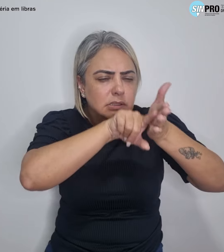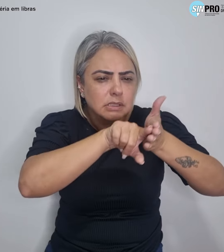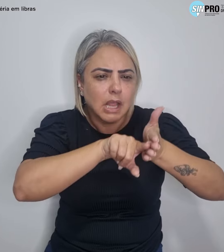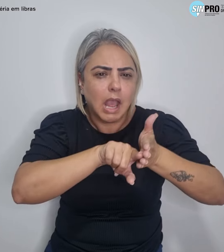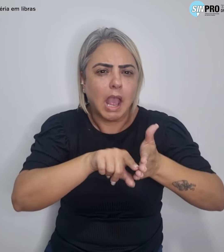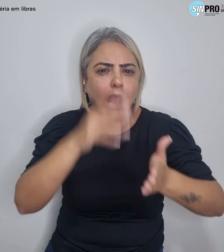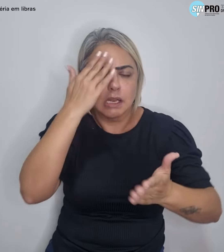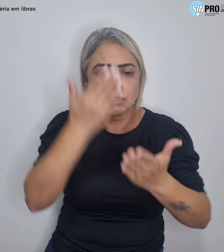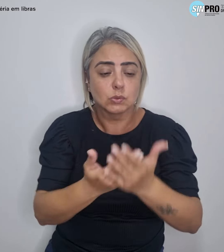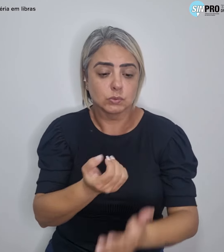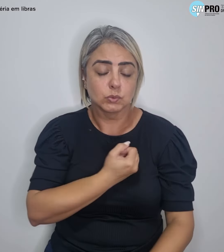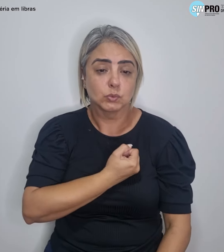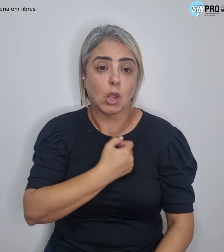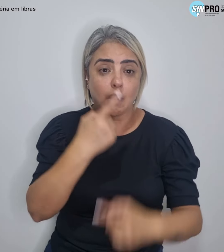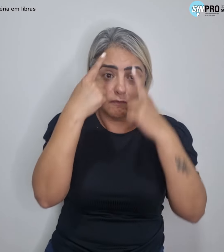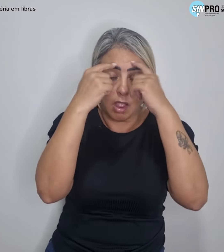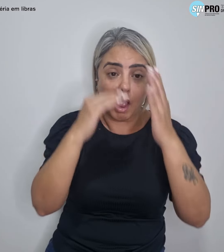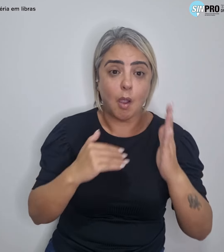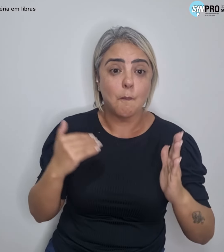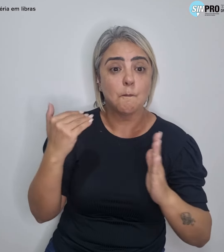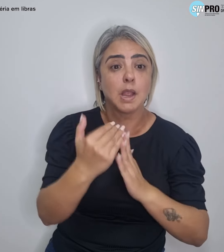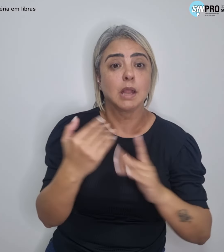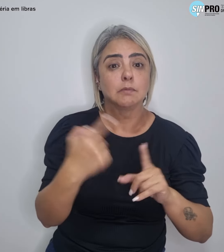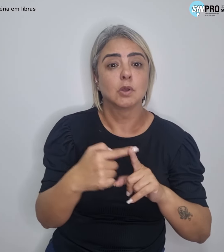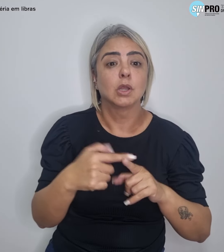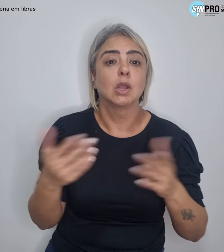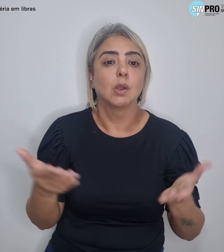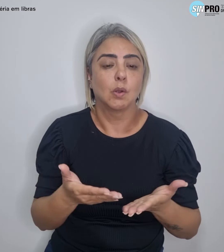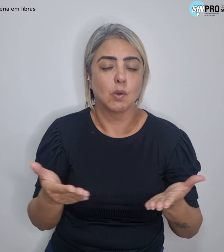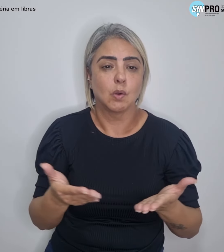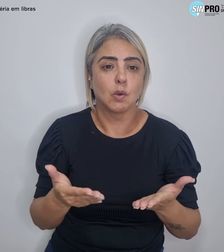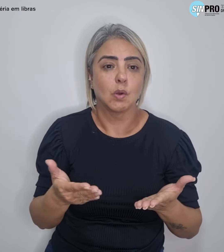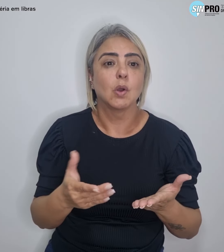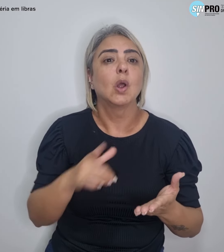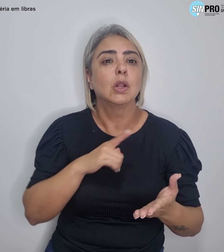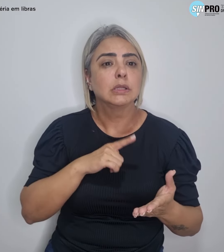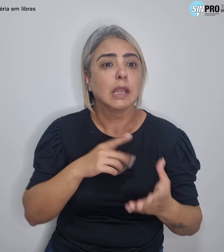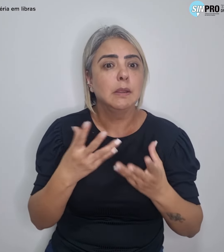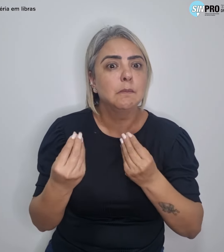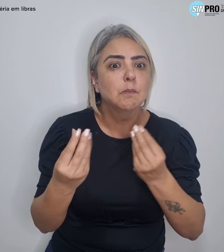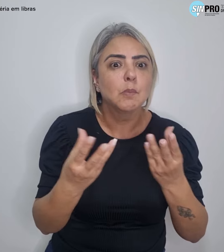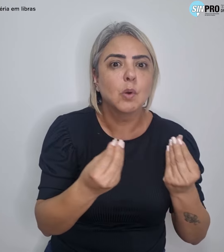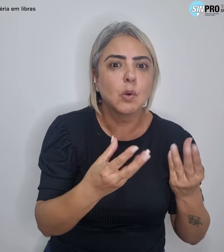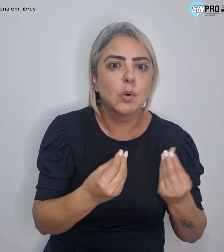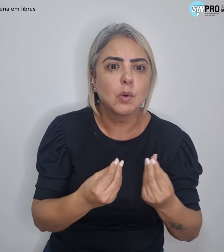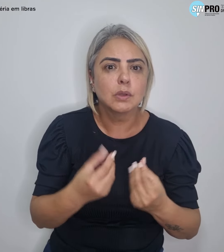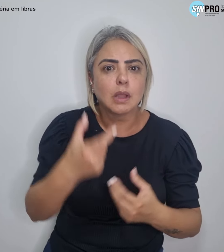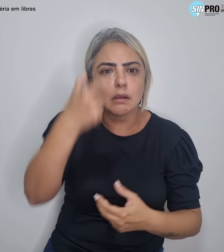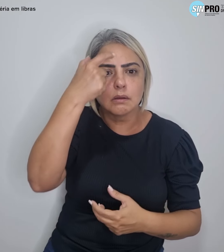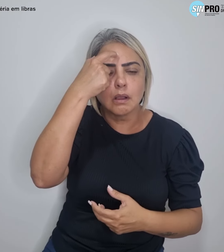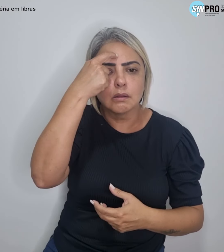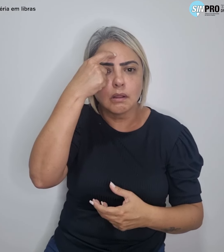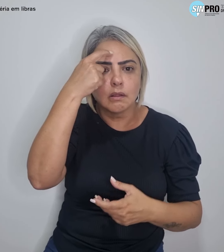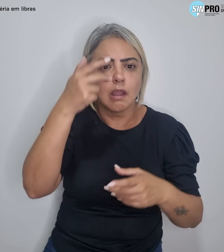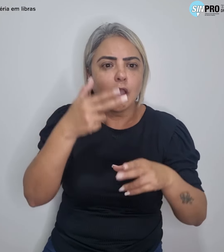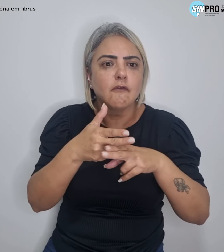violência aumentam porque hoje há mais ferramentas e mais consciência das mulheres para